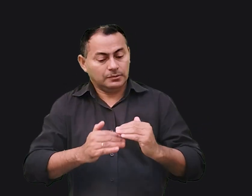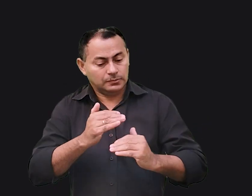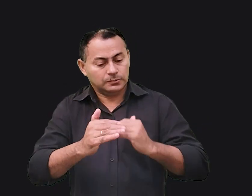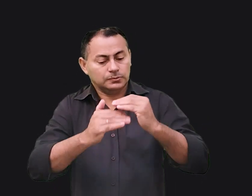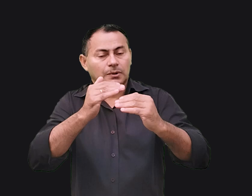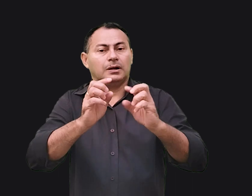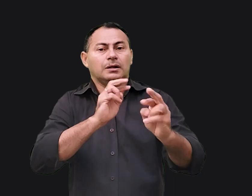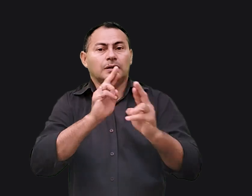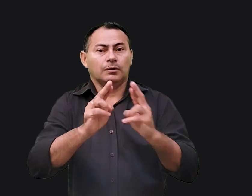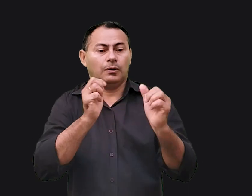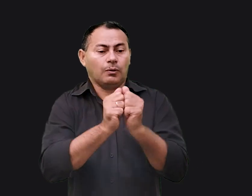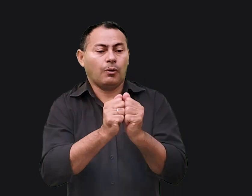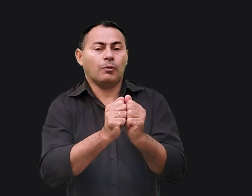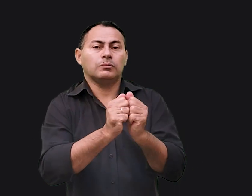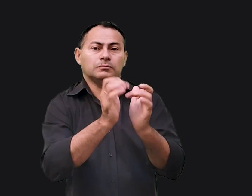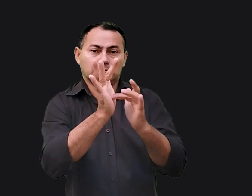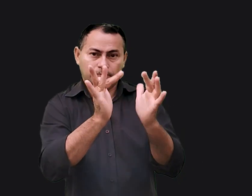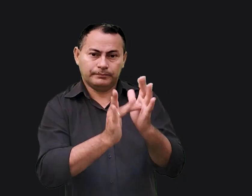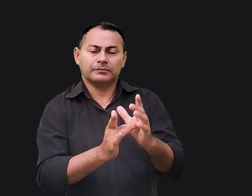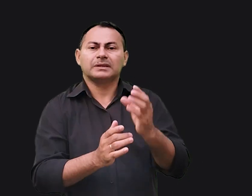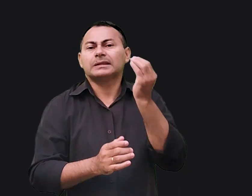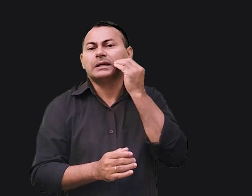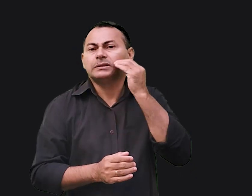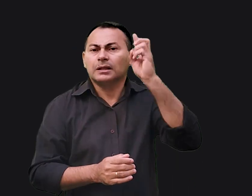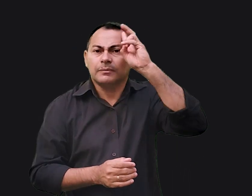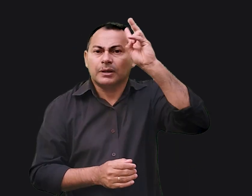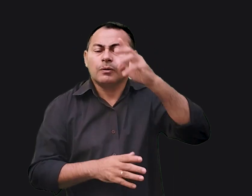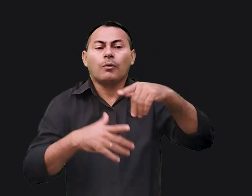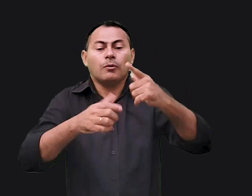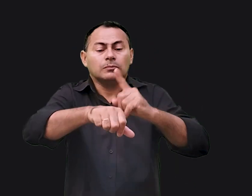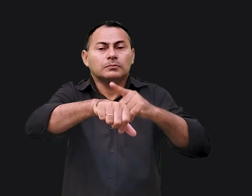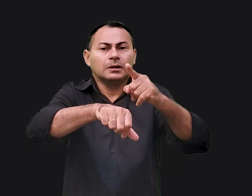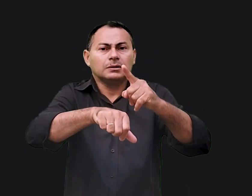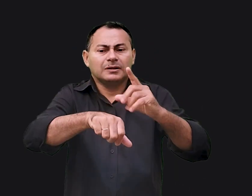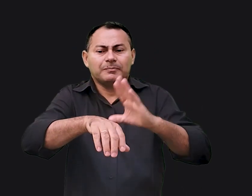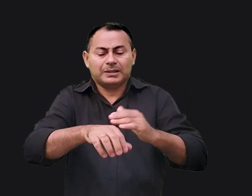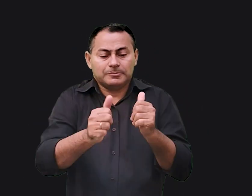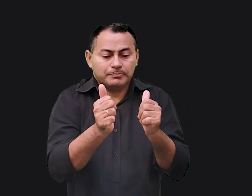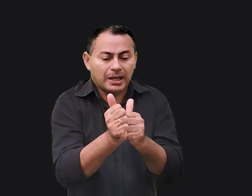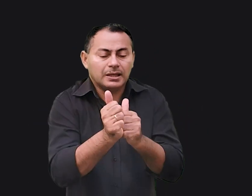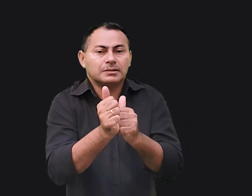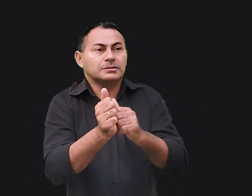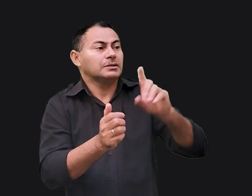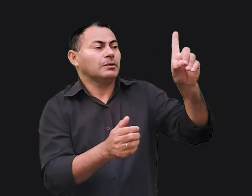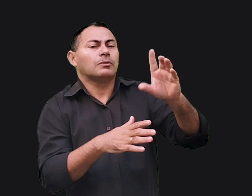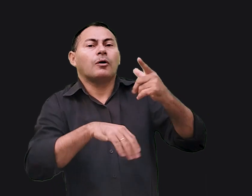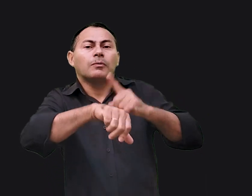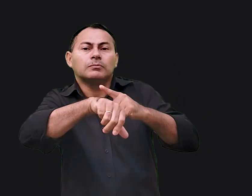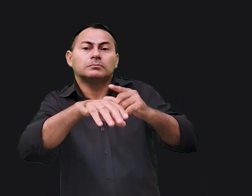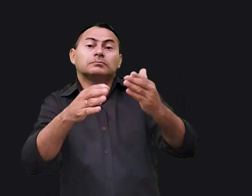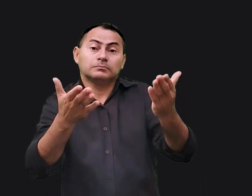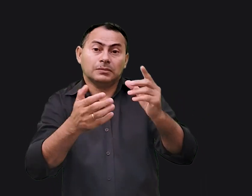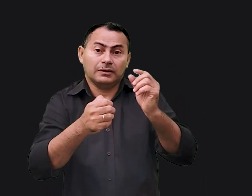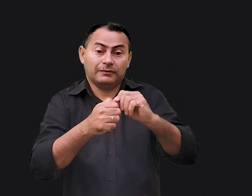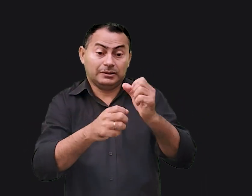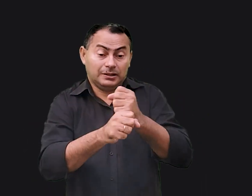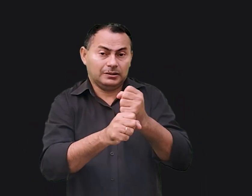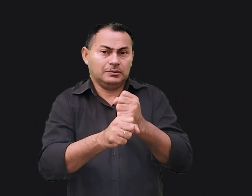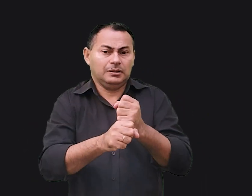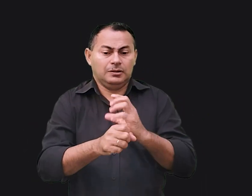Crescer no relacionamento com Ele. Tente lembrar em quais circunstâncias você ficou mais perto de Deus. Faz anos que me